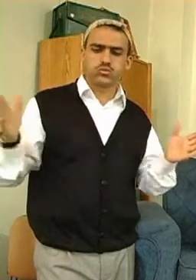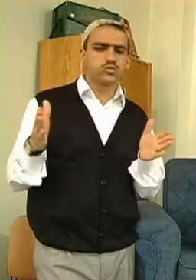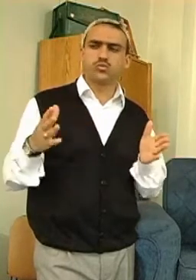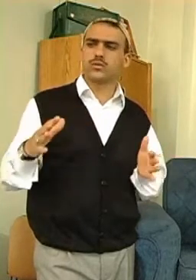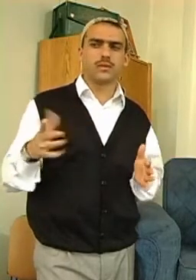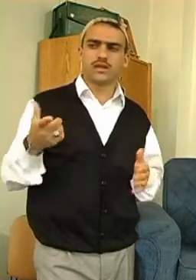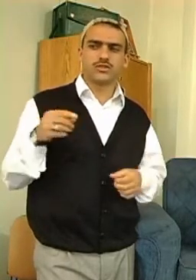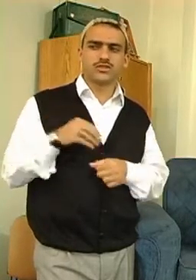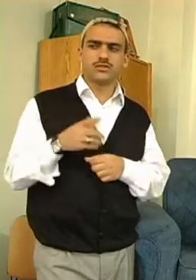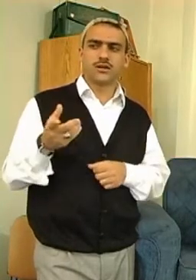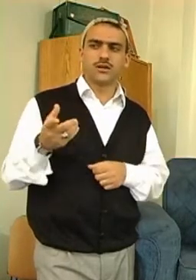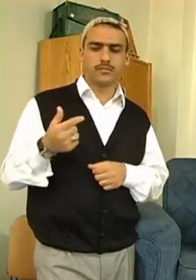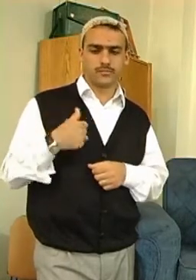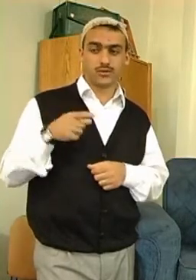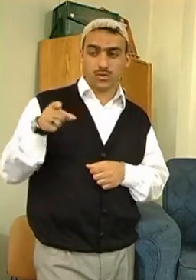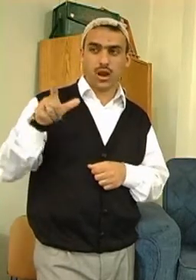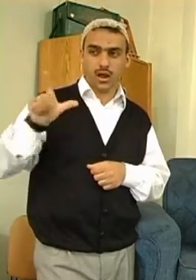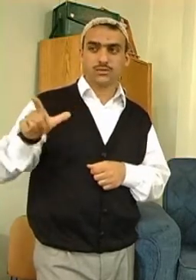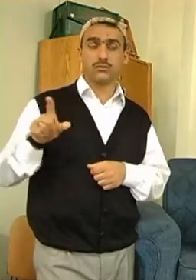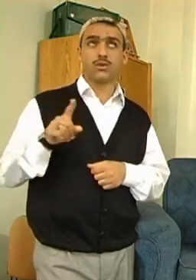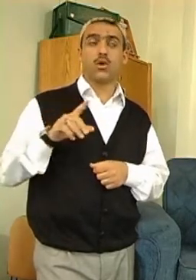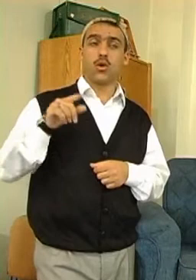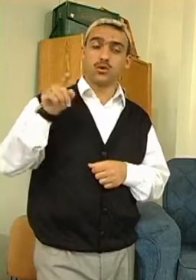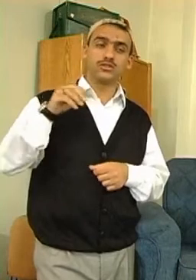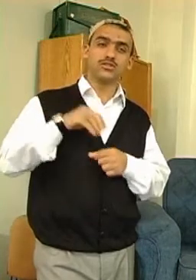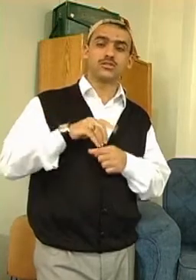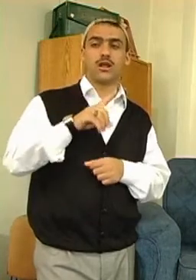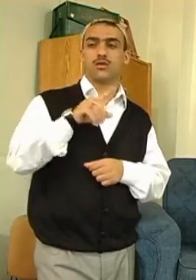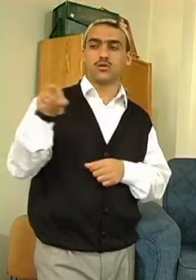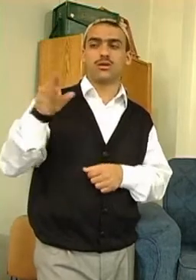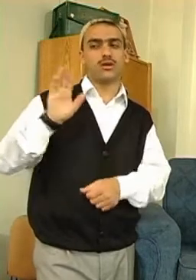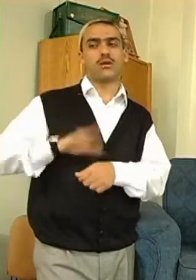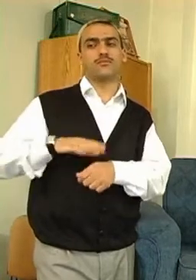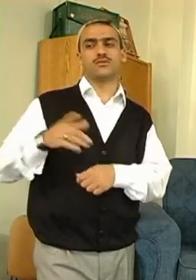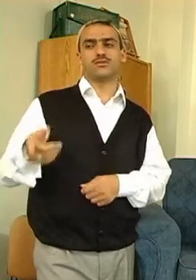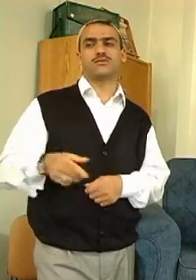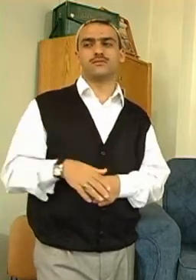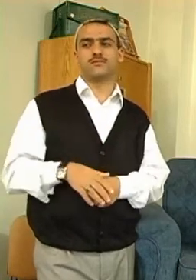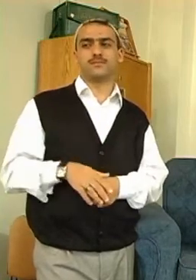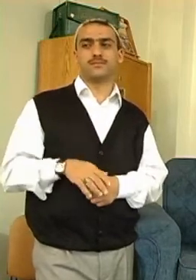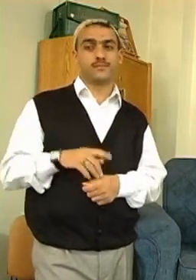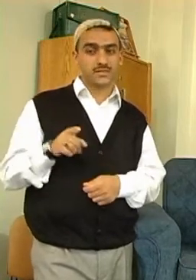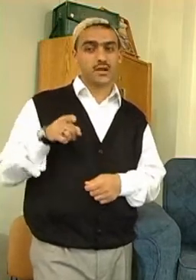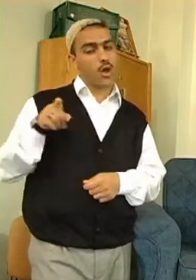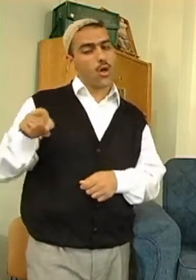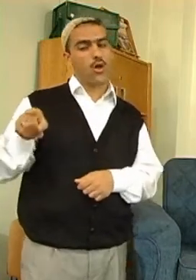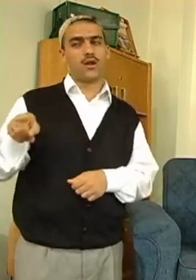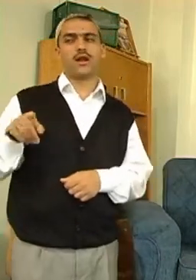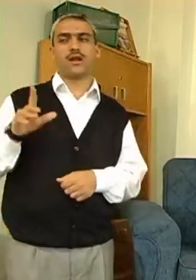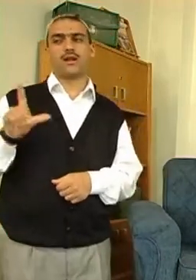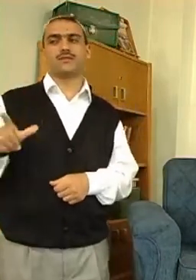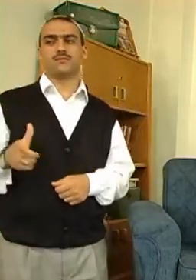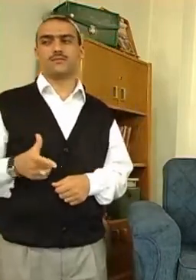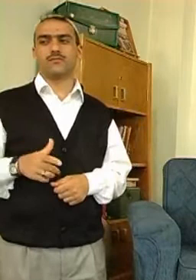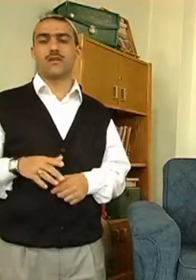işte her şey en güzel yaratılmış. Başka insan Ahsen-i Takvim'de başka. Şimdi tavuk, en güzel tavuk